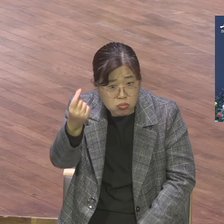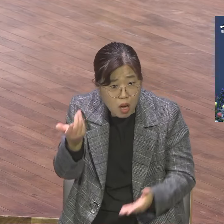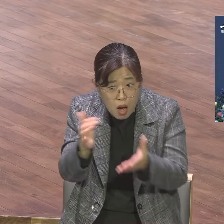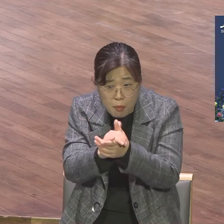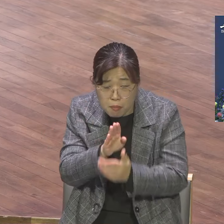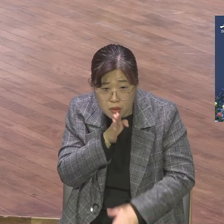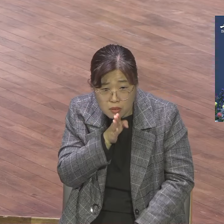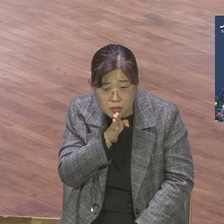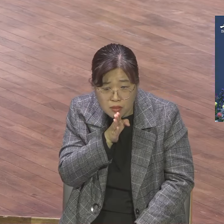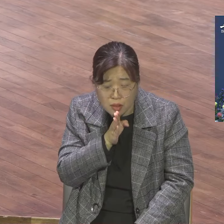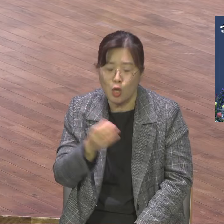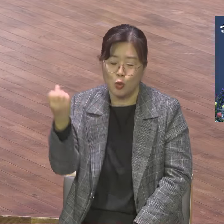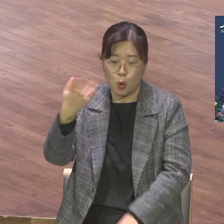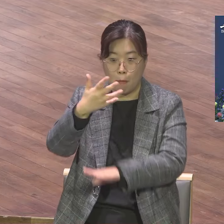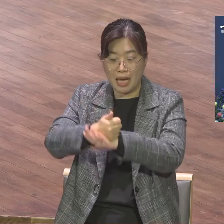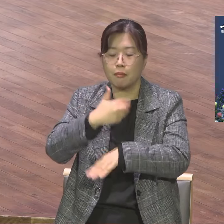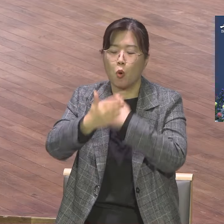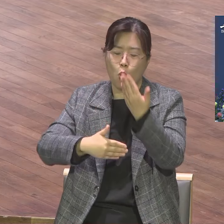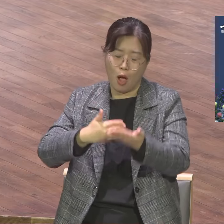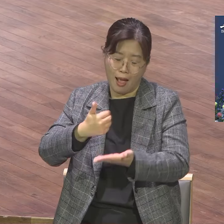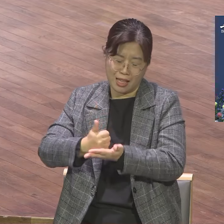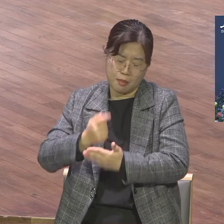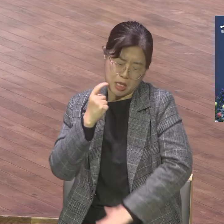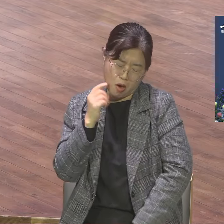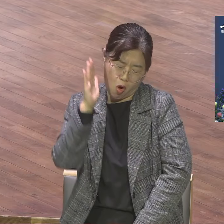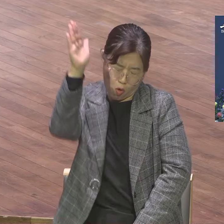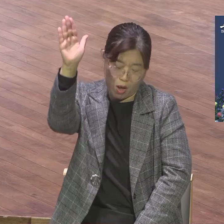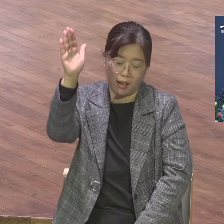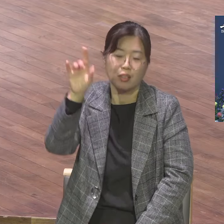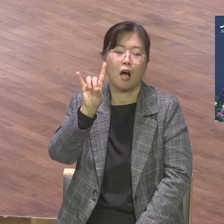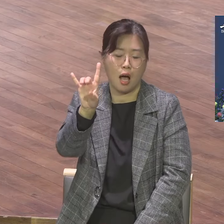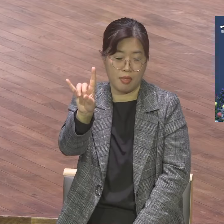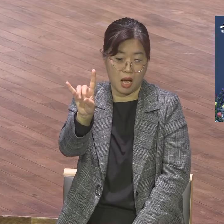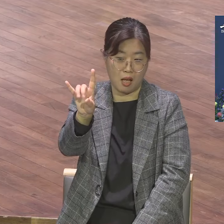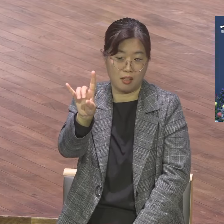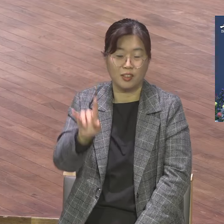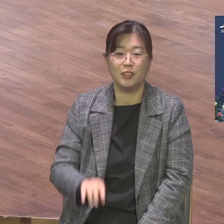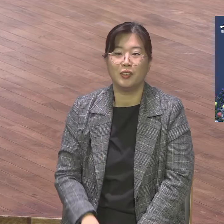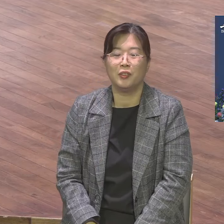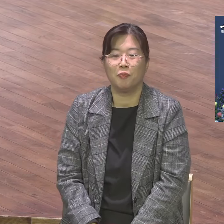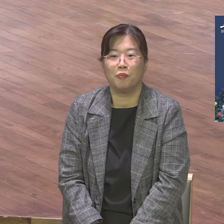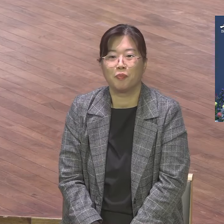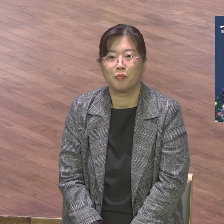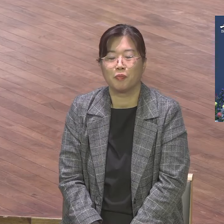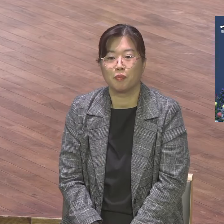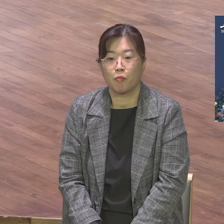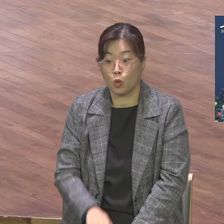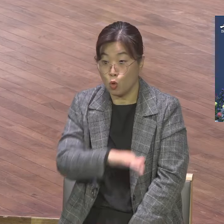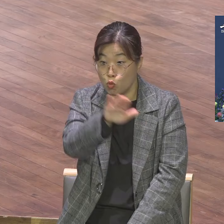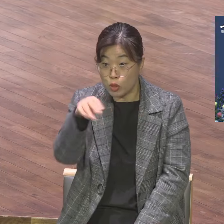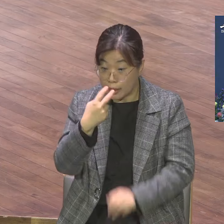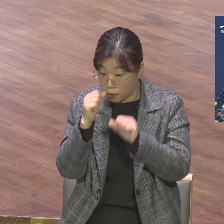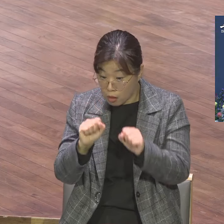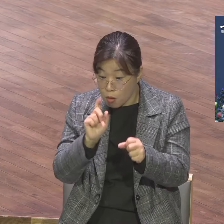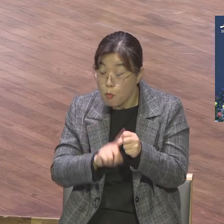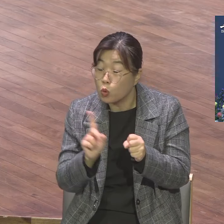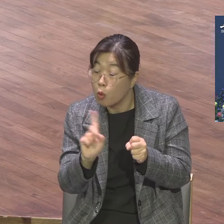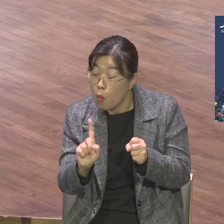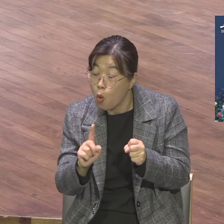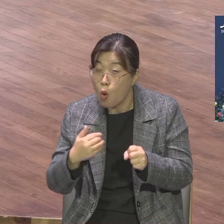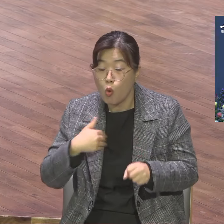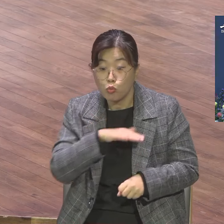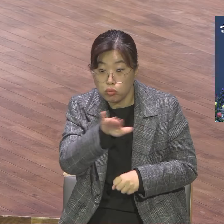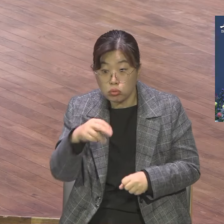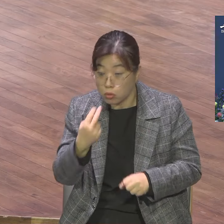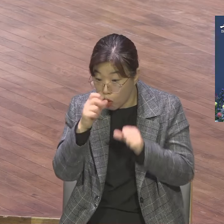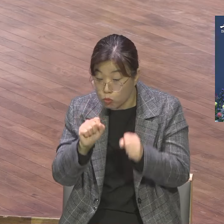오직 하나님께 영광. 우리의 이 존재 목적이 뭐냐? 우리의 존재